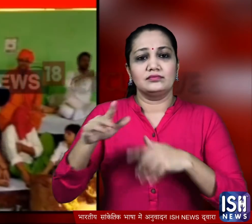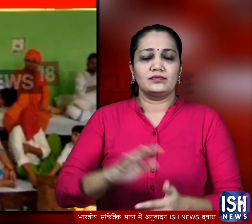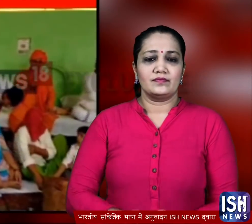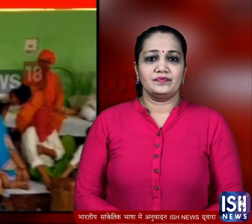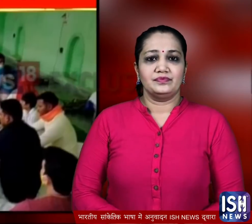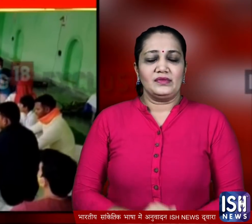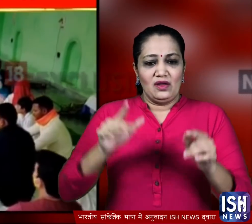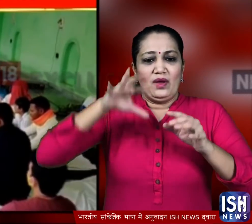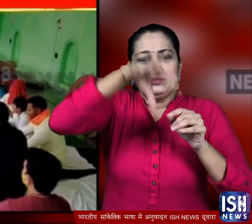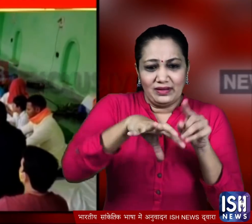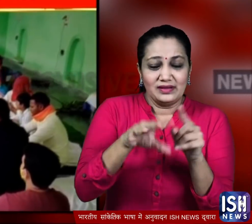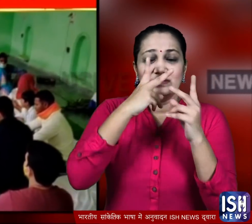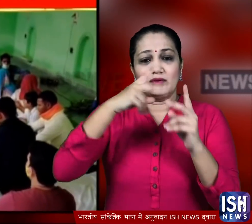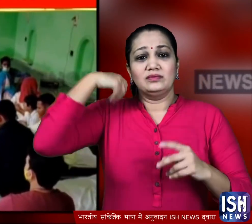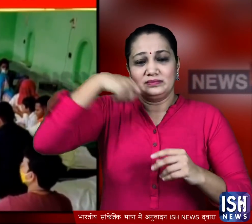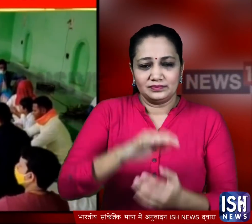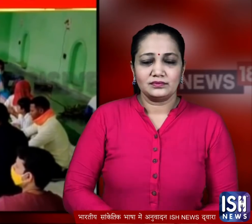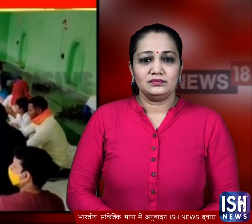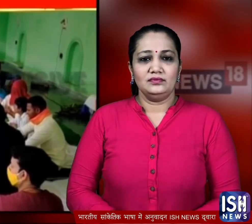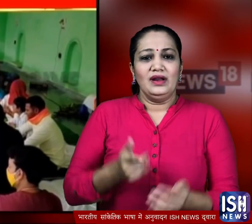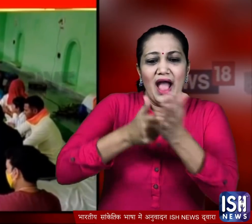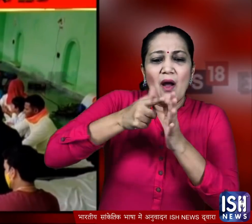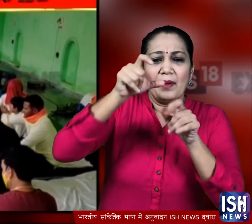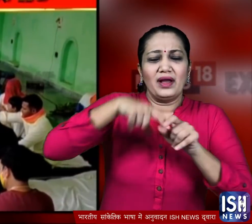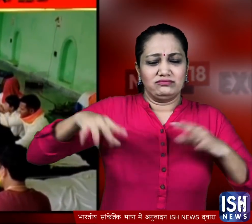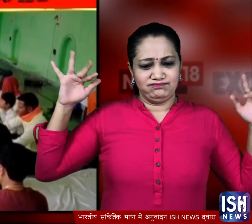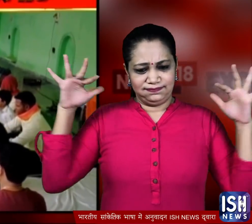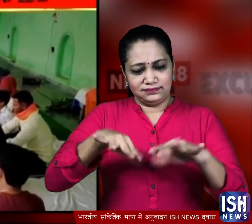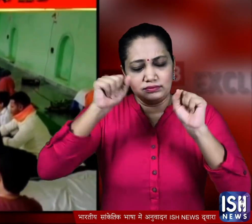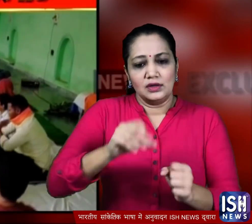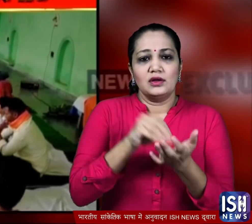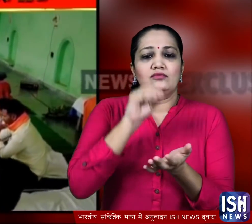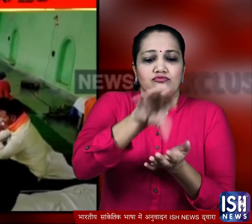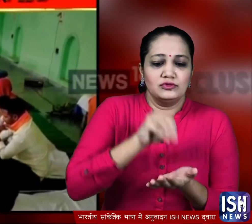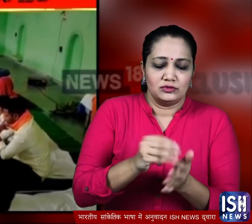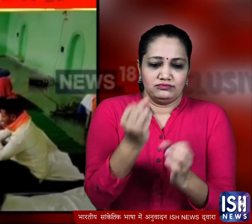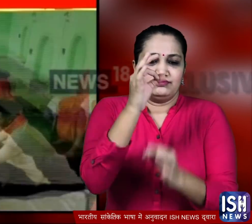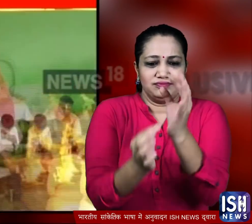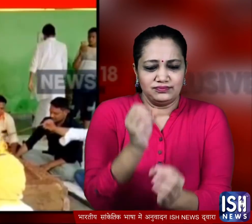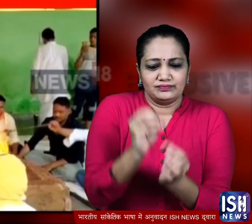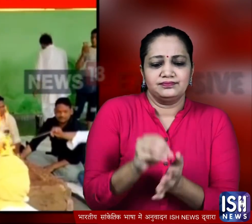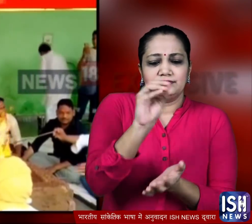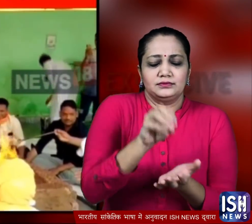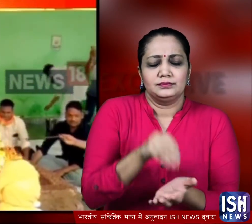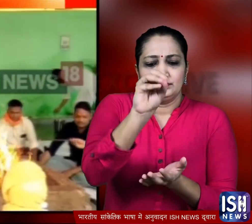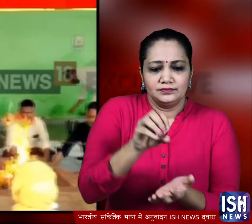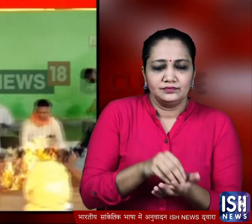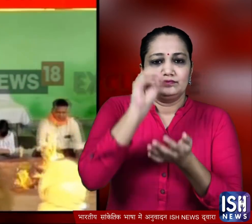तरह का आयोजन हुआ। वहां के एक इलाके से जो तस्वीर सामने आई, उसमें गांव वाले एक साथ बैठकर हवन करते दिखाई दिए।